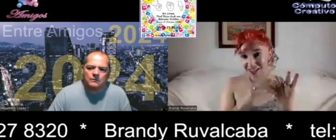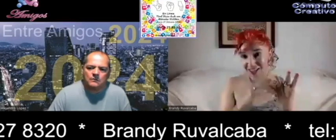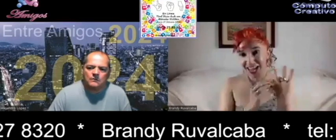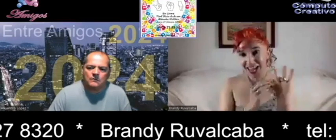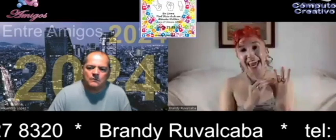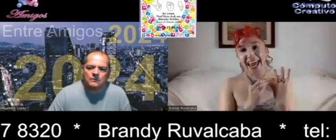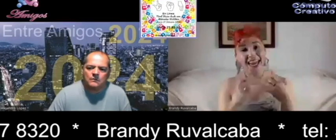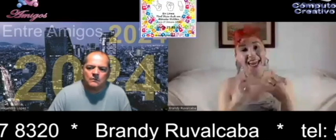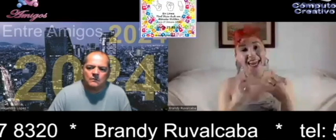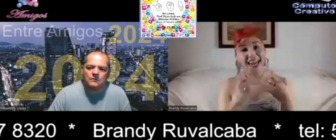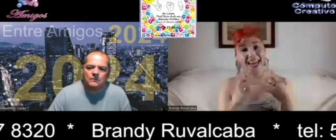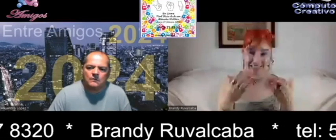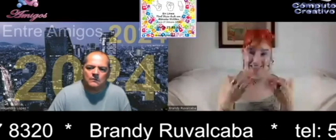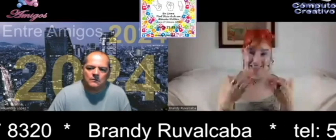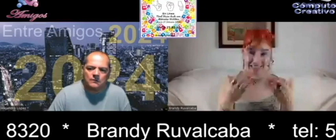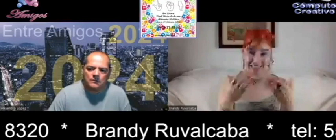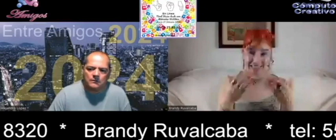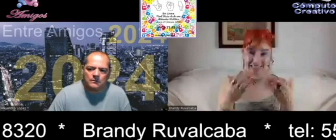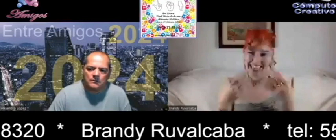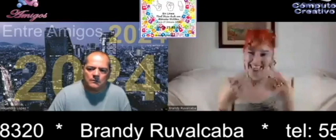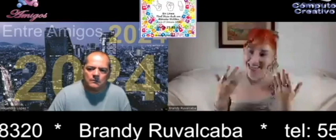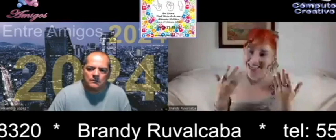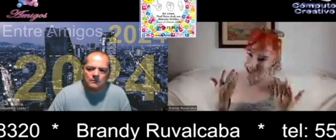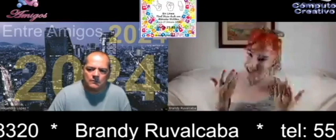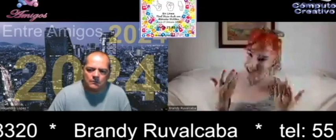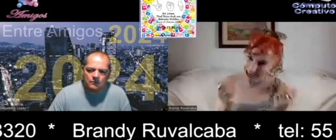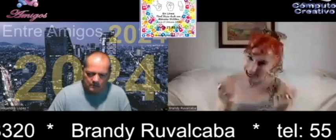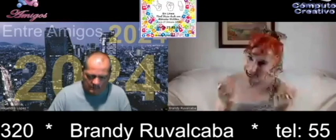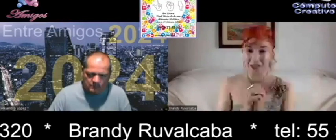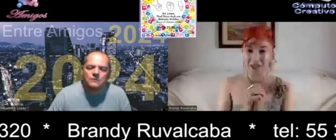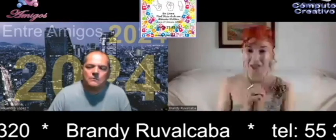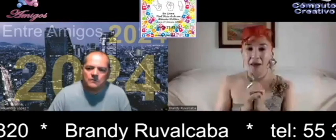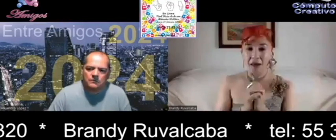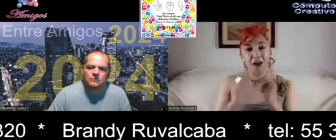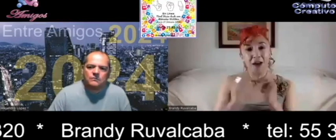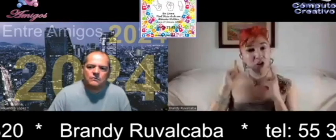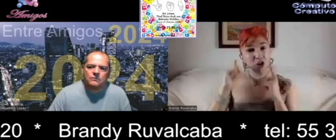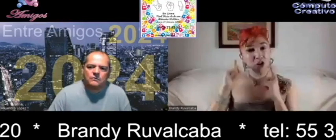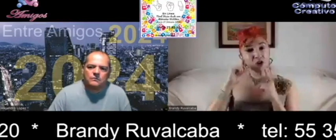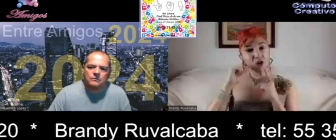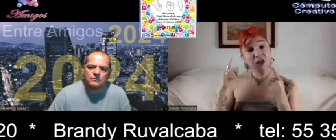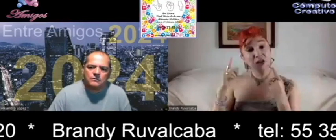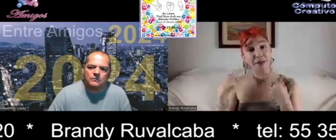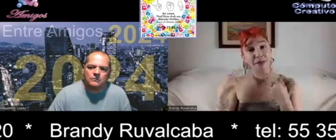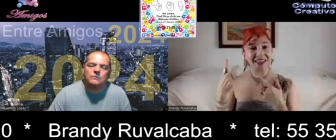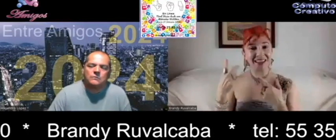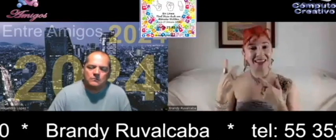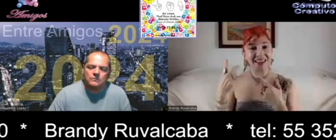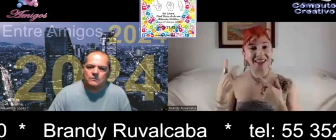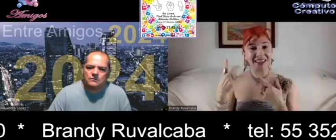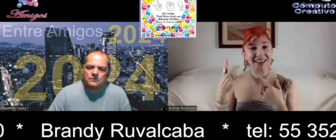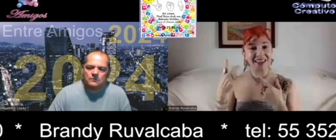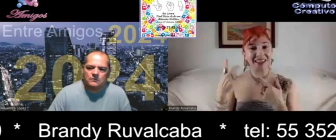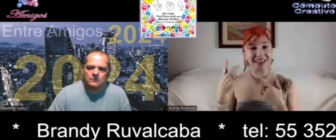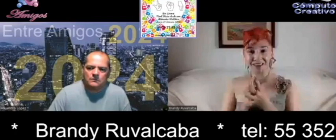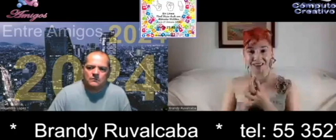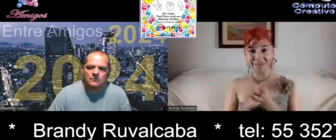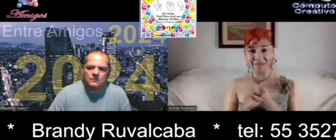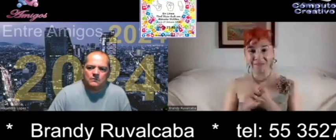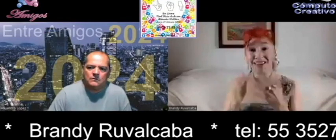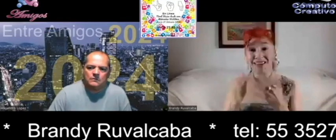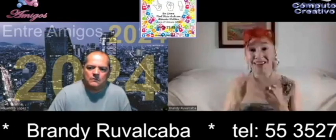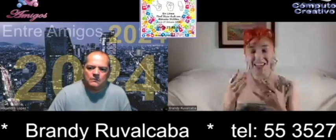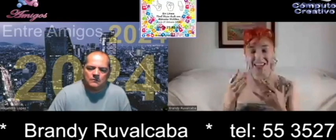4 era la lengua de señas internacional, pero no, que no se malinterprete, que no